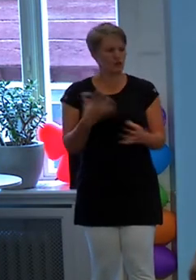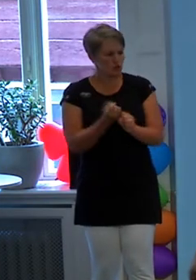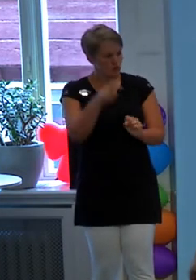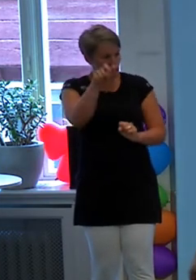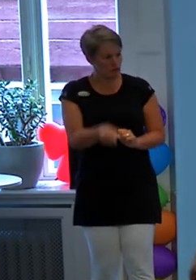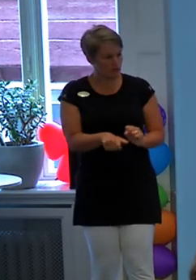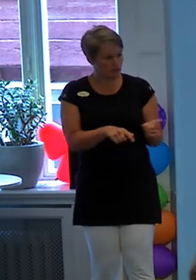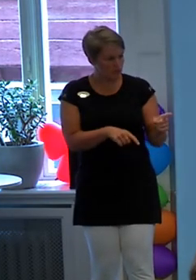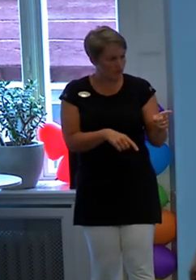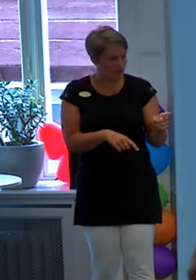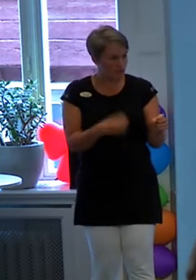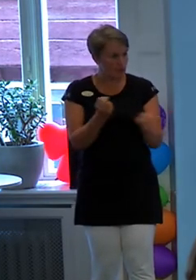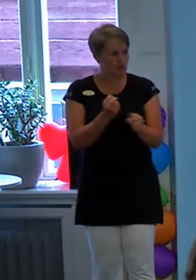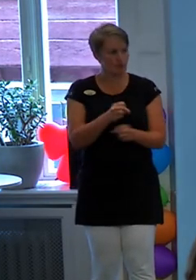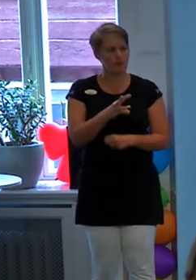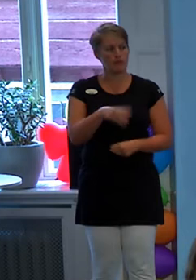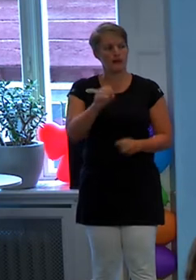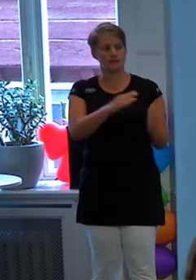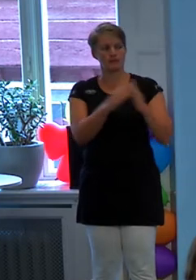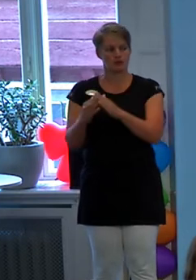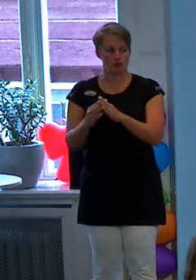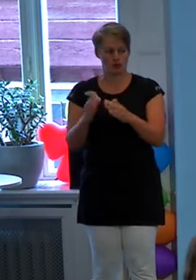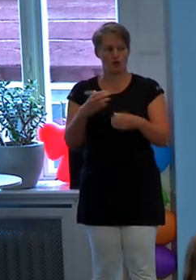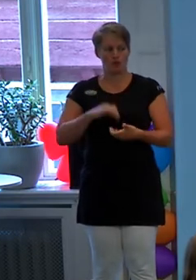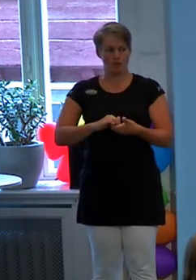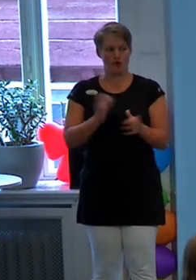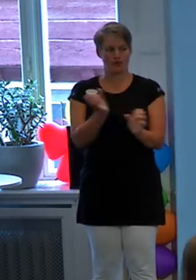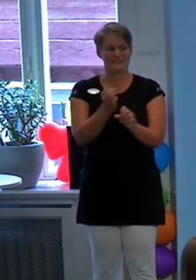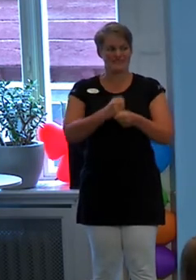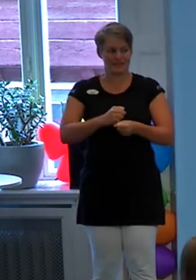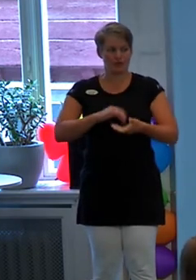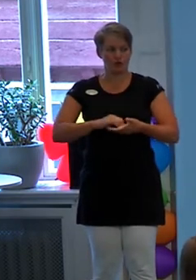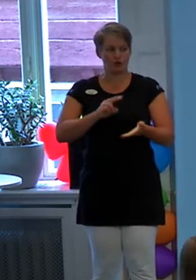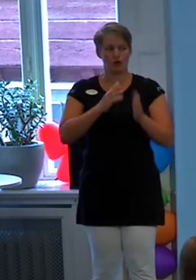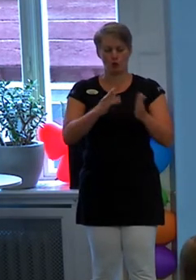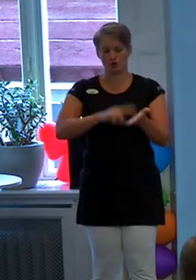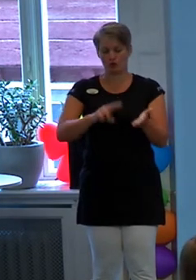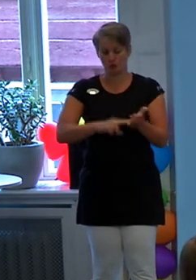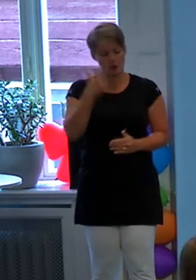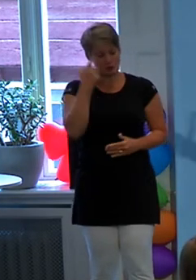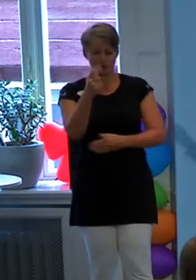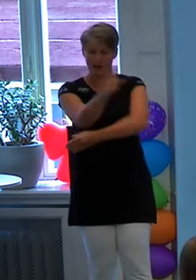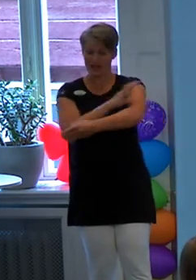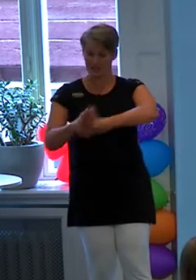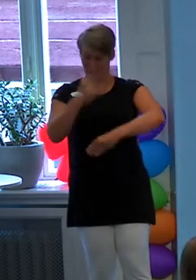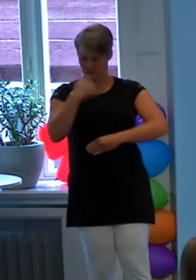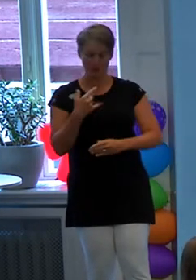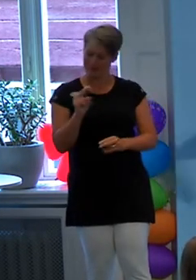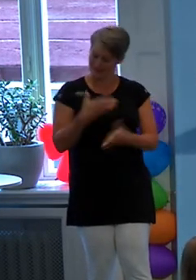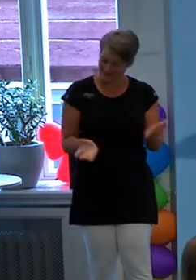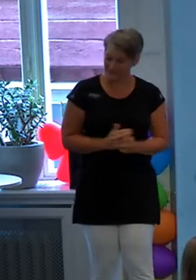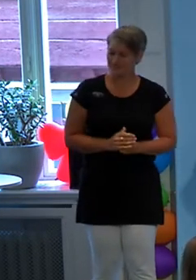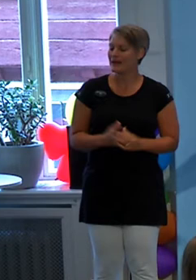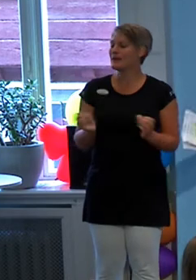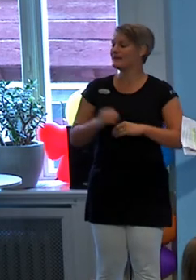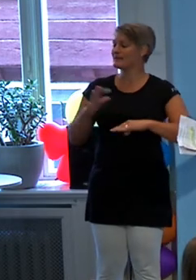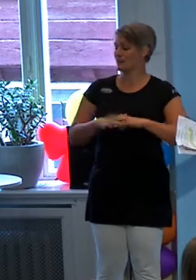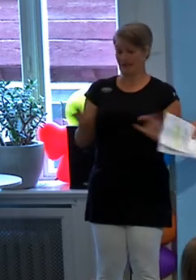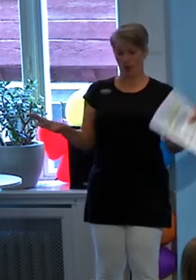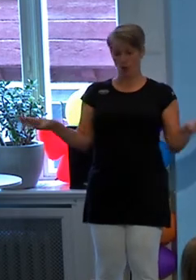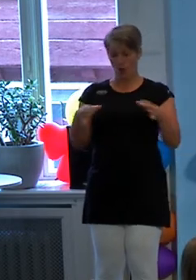som? Ja, okej. Jag trodde du var arkitekt, men det var du inte. Ja, så passa på att lära, för i det